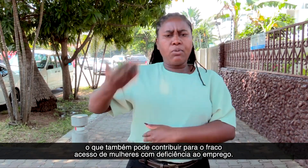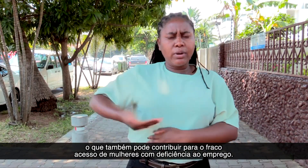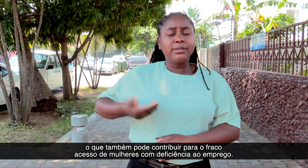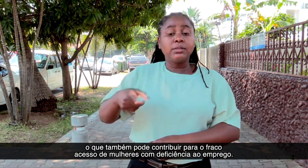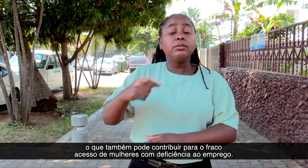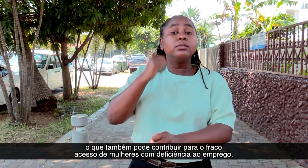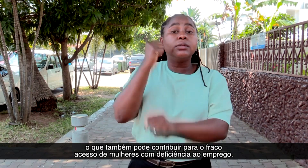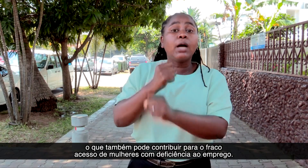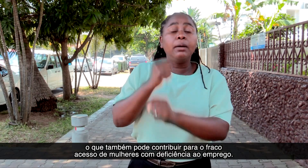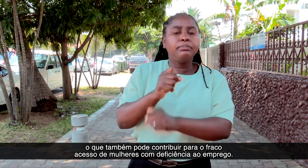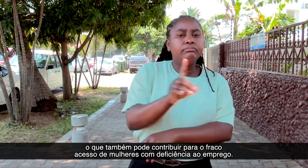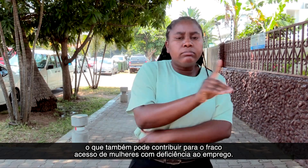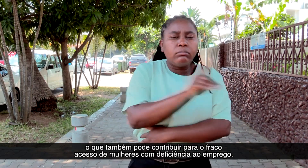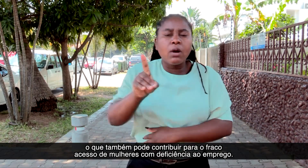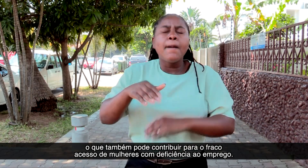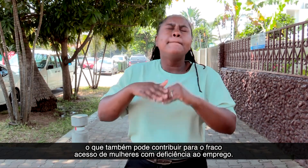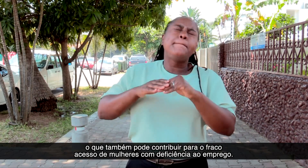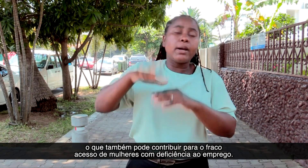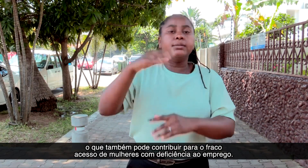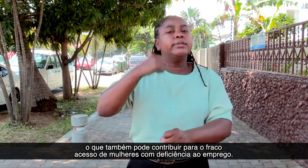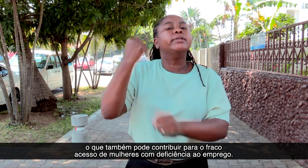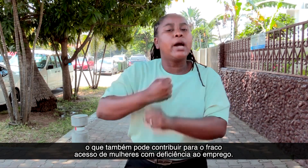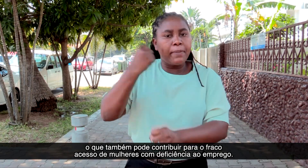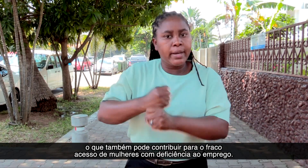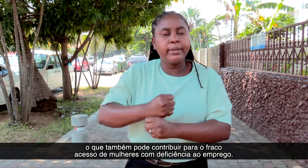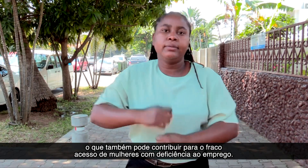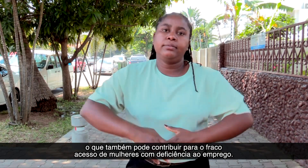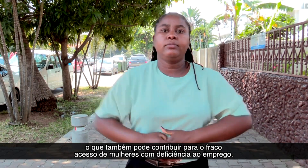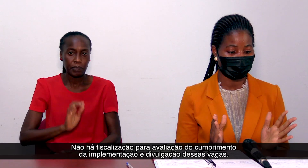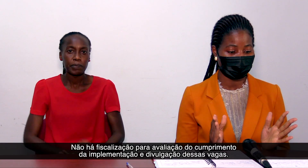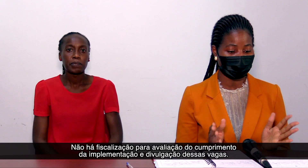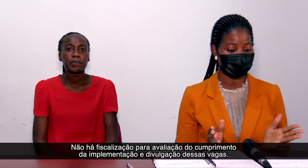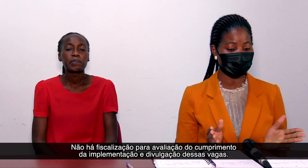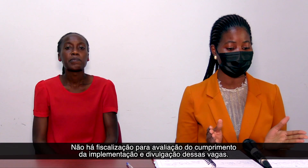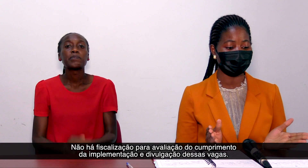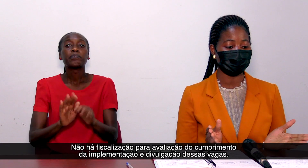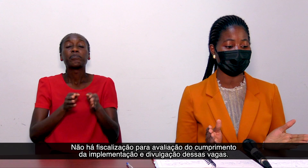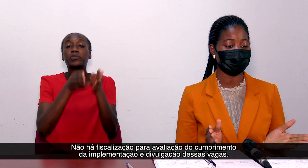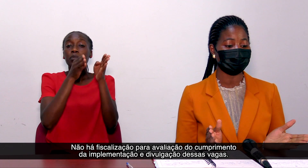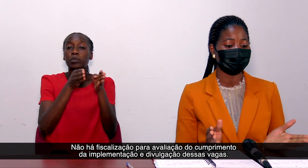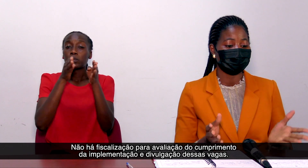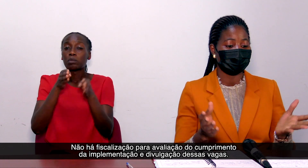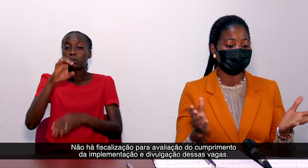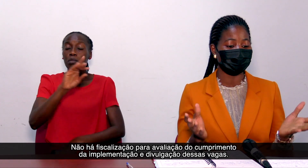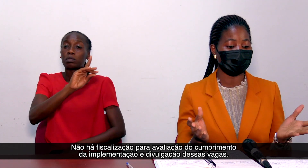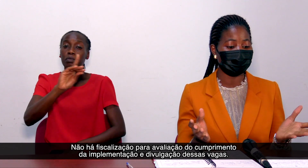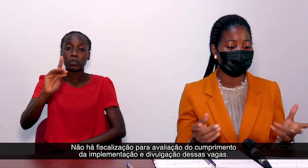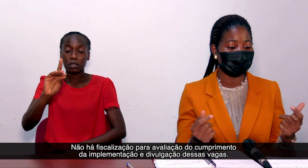para o fraco acesso de mulheres com deficiência ao emprego. As pessoas com deficiência na função pública,